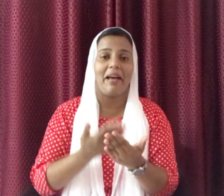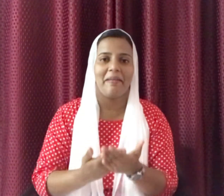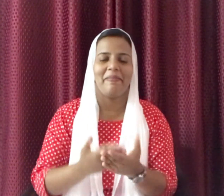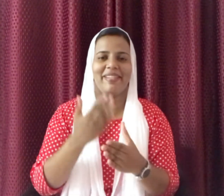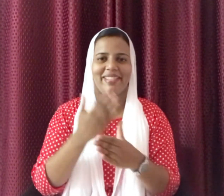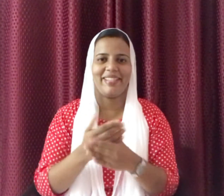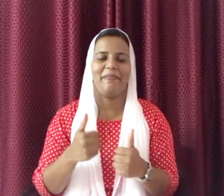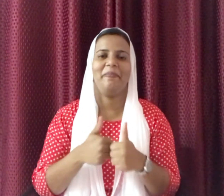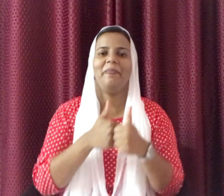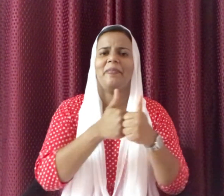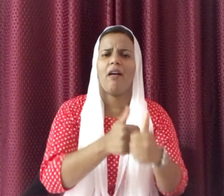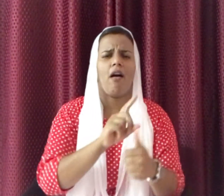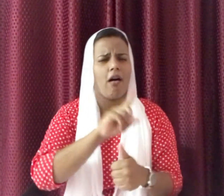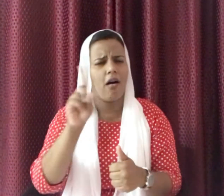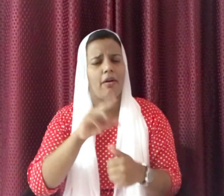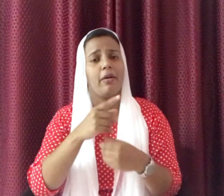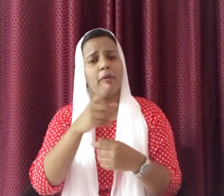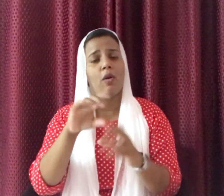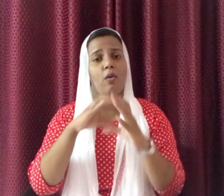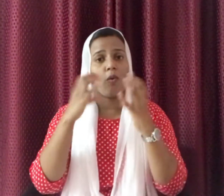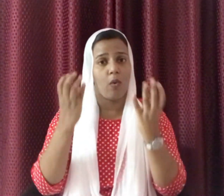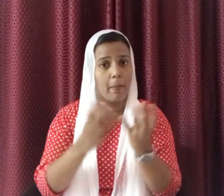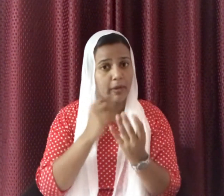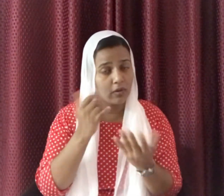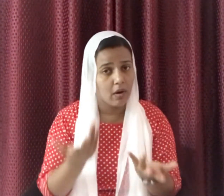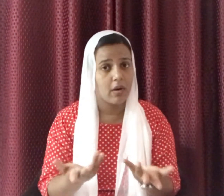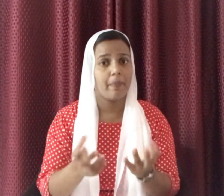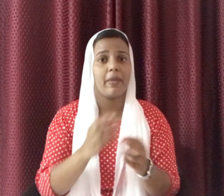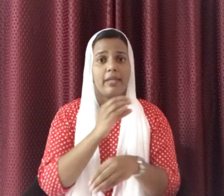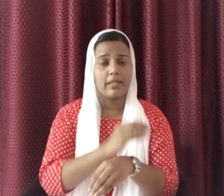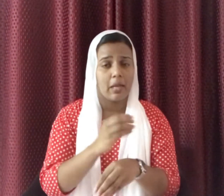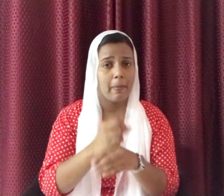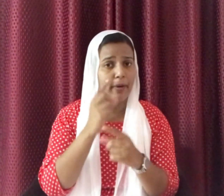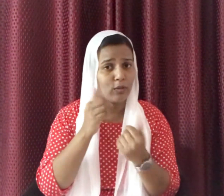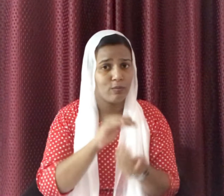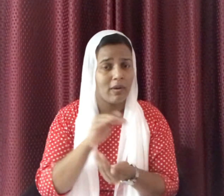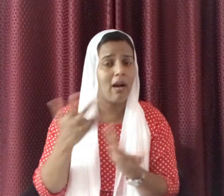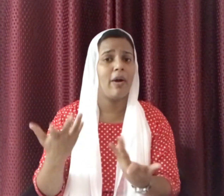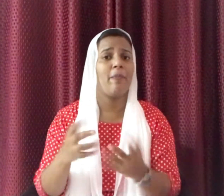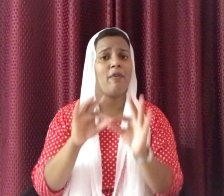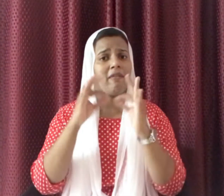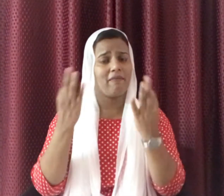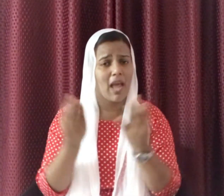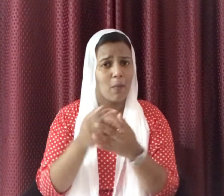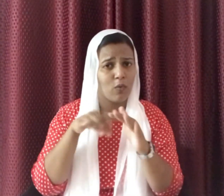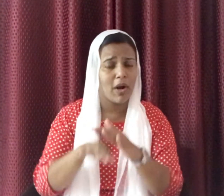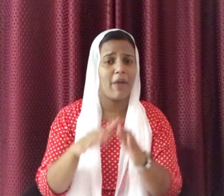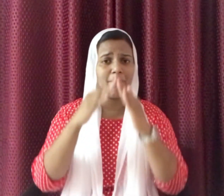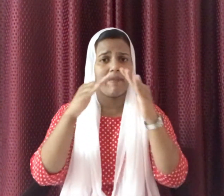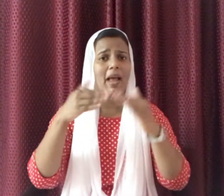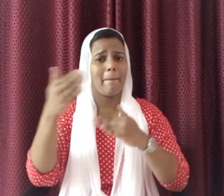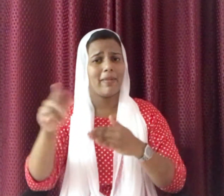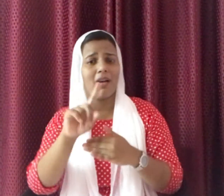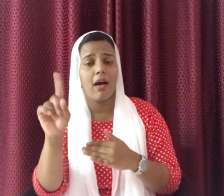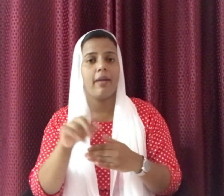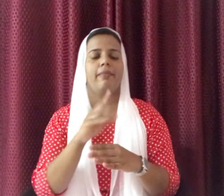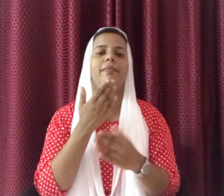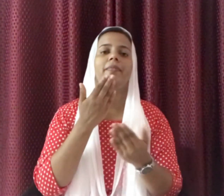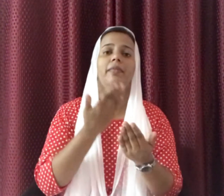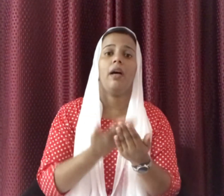ചെയ്യുന്നവർ, അതാരോടുമാണെങ്കിൽ, ലോകമനുഷ്യരോടായിക്കോട്ടെ, സഭാമക്കളോടായിക്കോട്ടെ, കുടുംബത്തിലായിക്കോട്ടെ, അയൽവാസിയോടായിക്കോട്ടെ, നന്മ